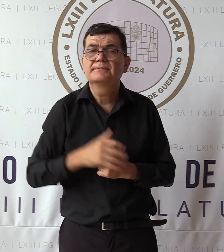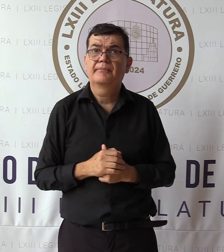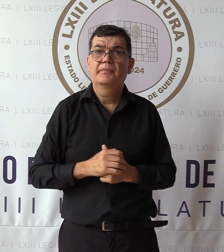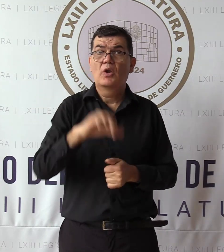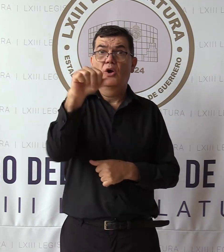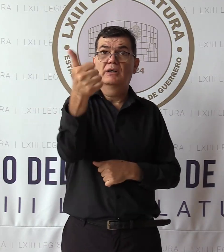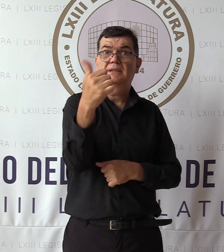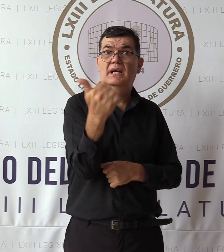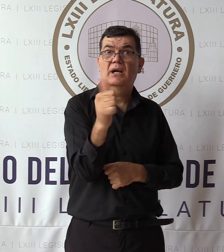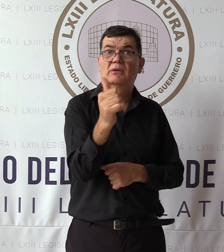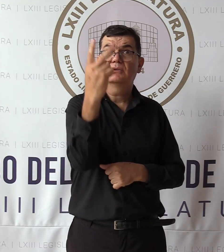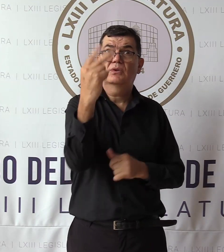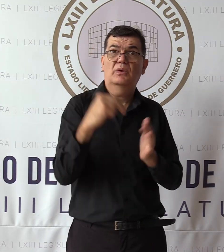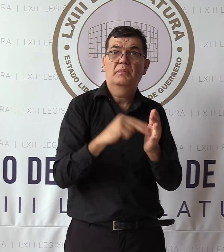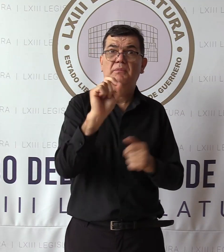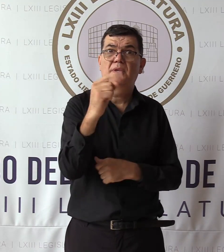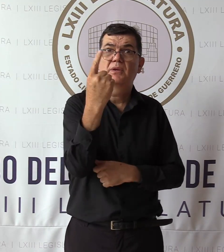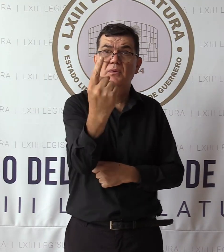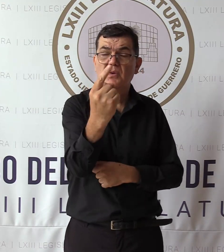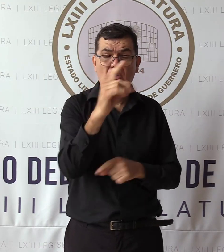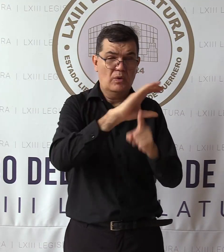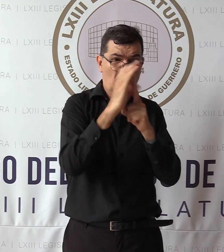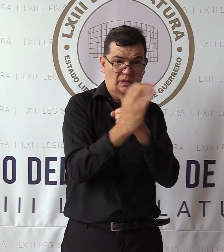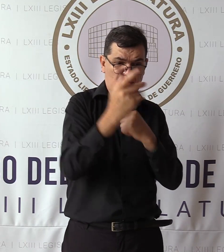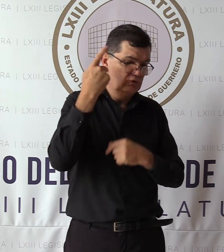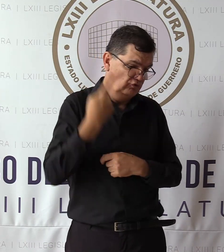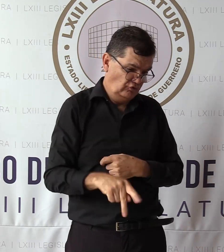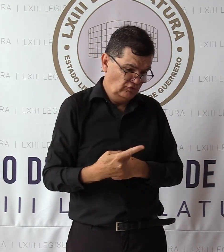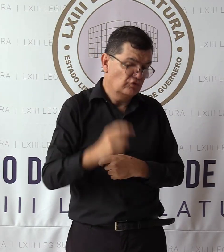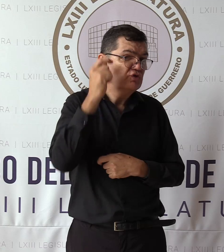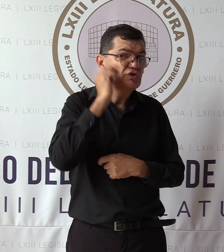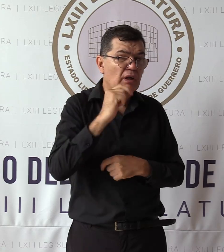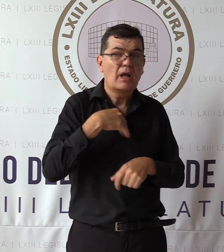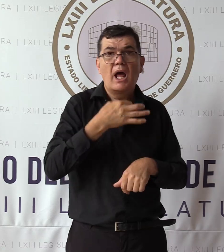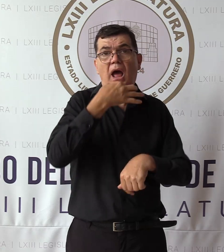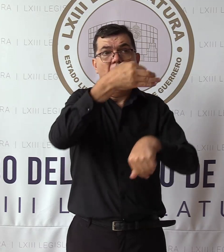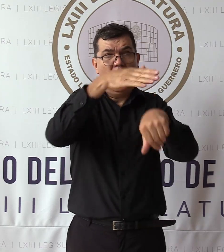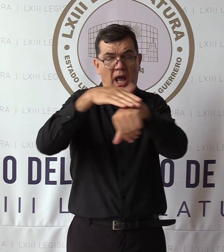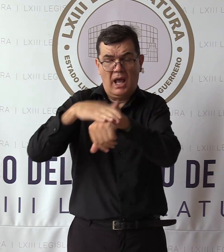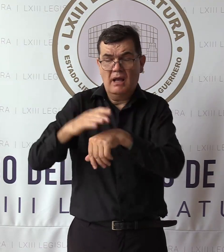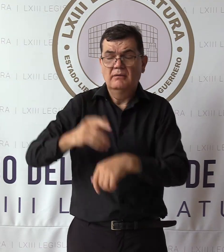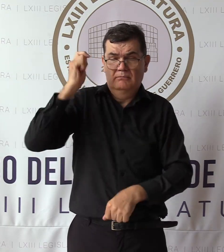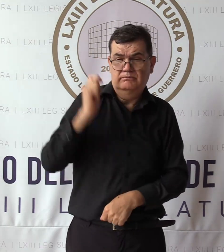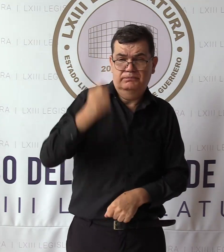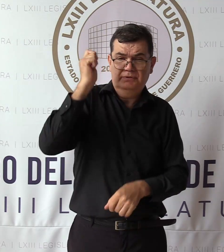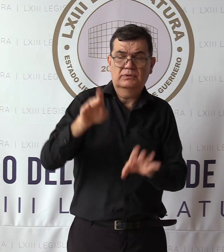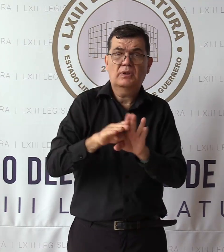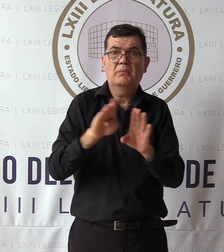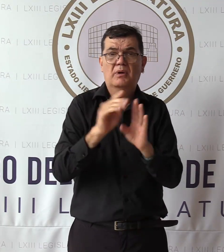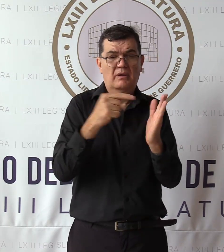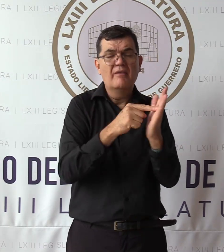de 2021, el Congreso de Guerrero fue notificado de la sentencia sobre la acción de inconstitucionalidad